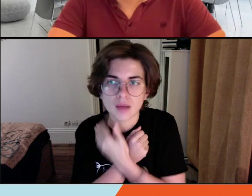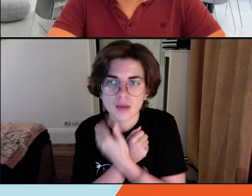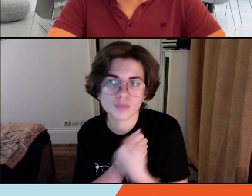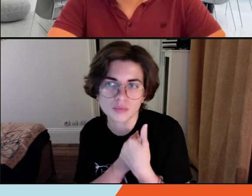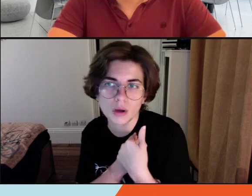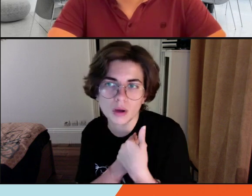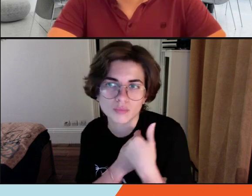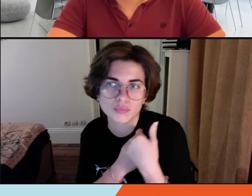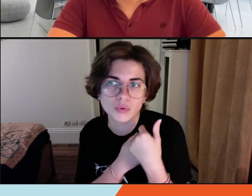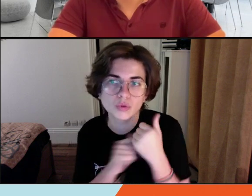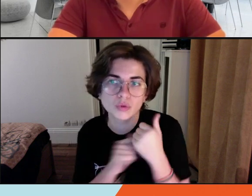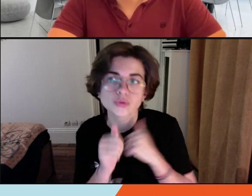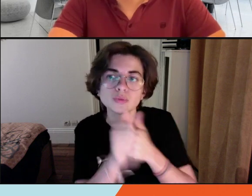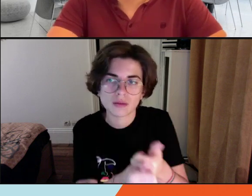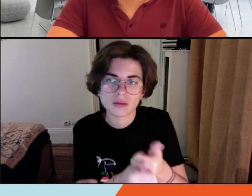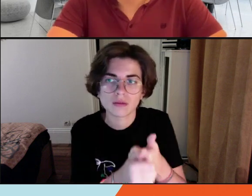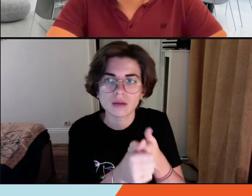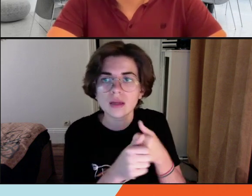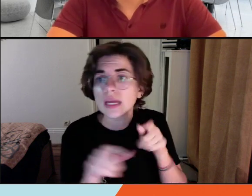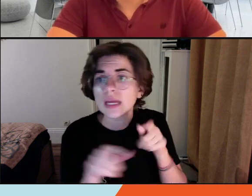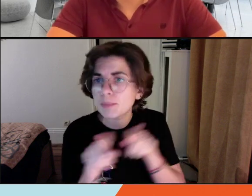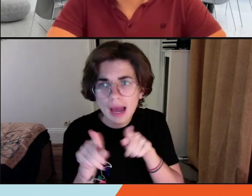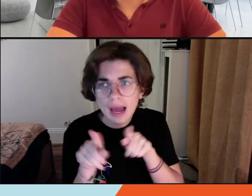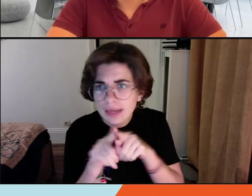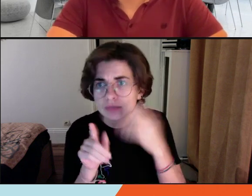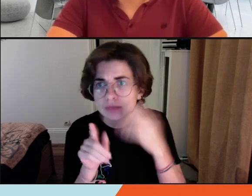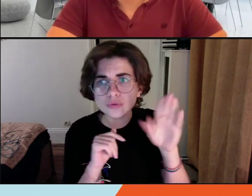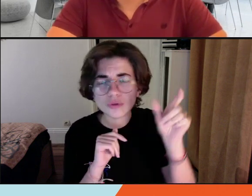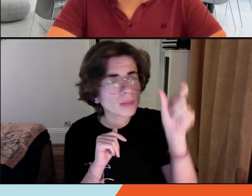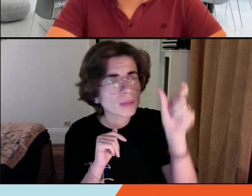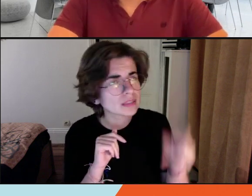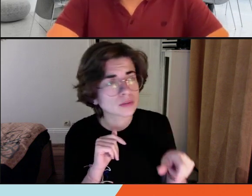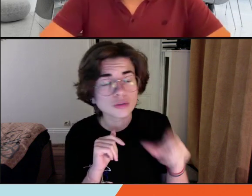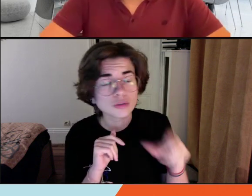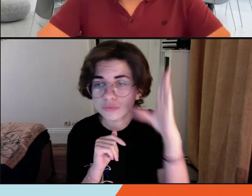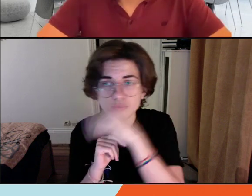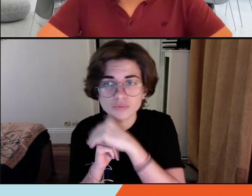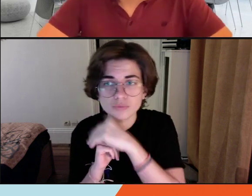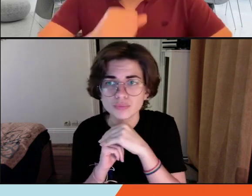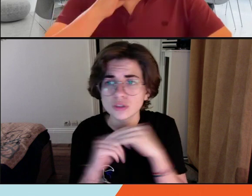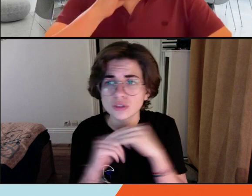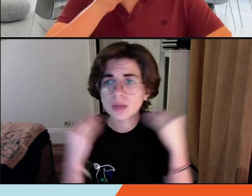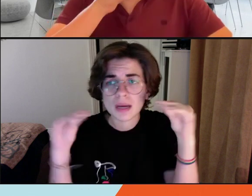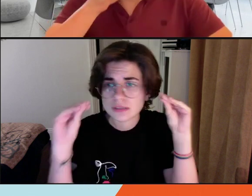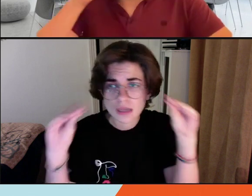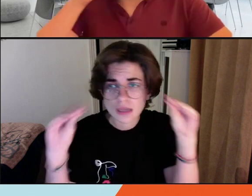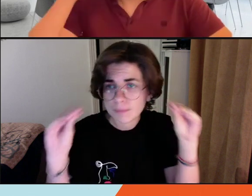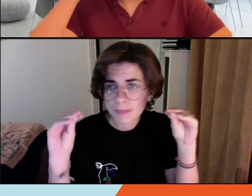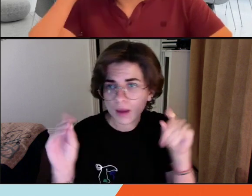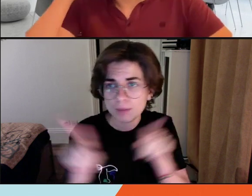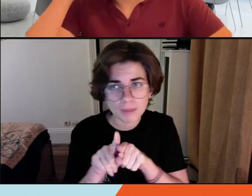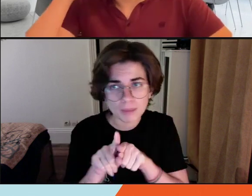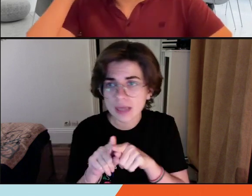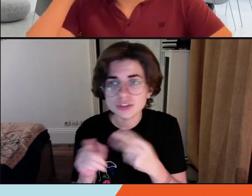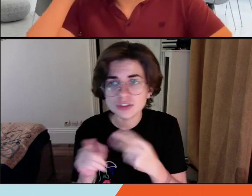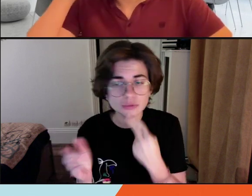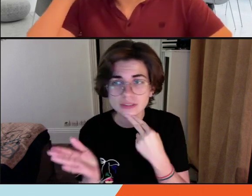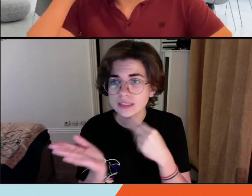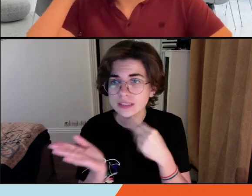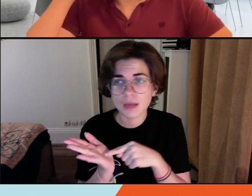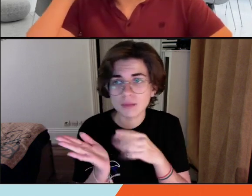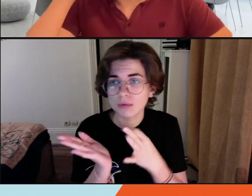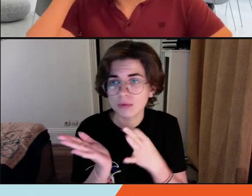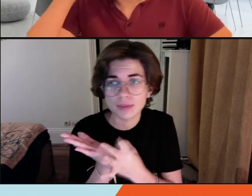moi, suivre. Et pareil, d'une autre personne, je me souviens plus, dans un magasin. Pareil, j'ai utilisé la